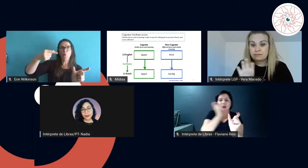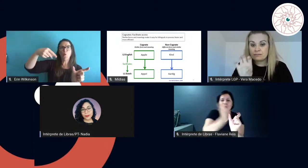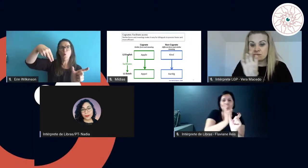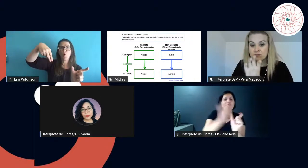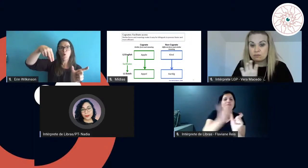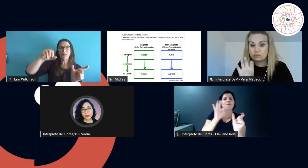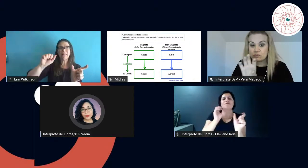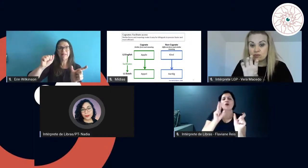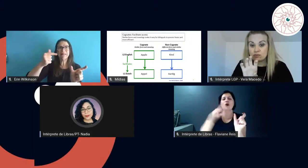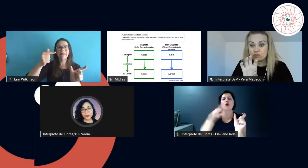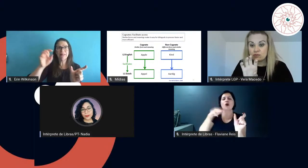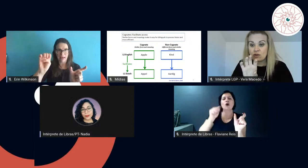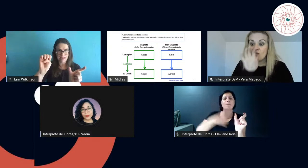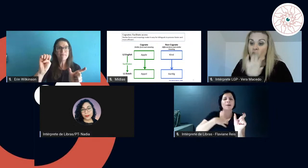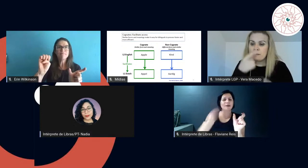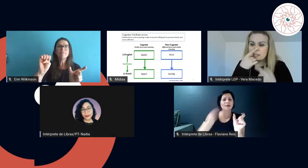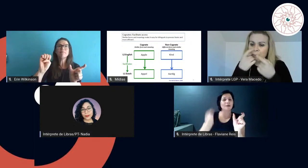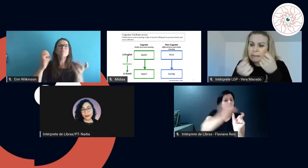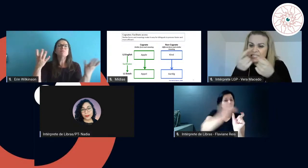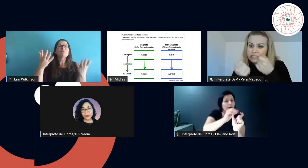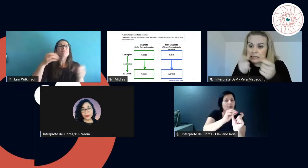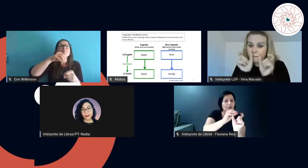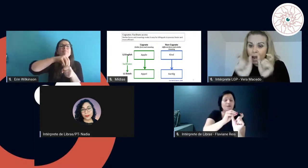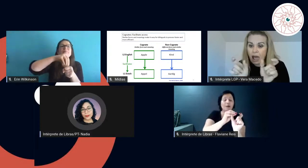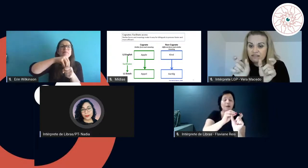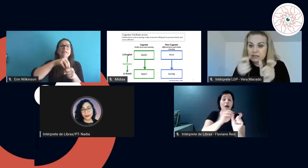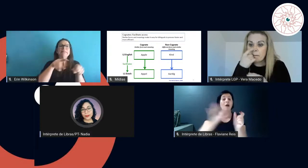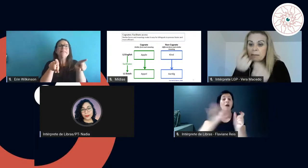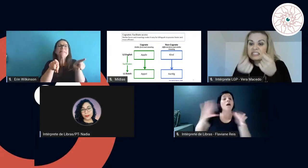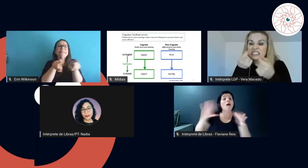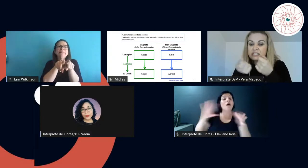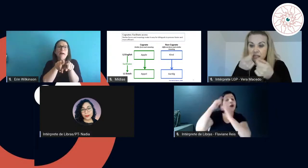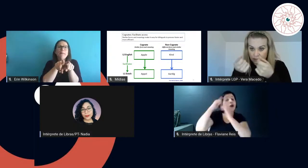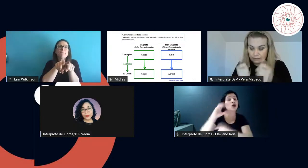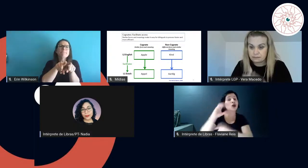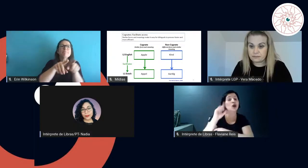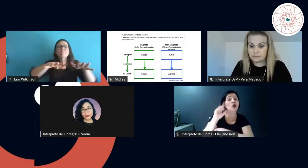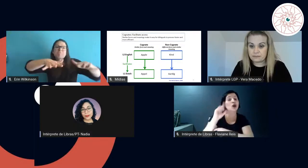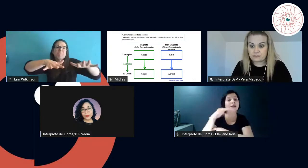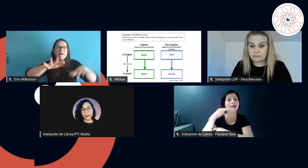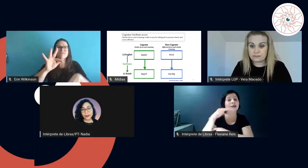forma cogn nata desse